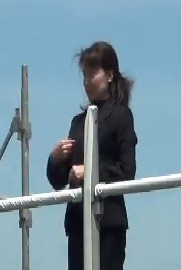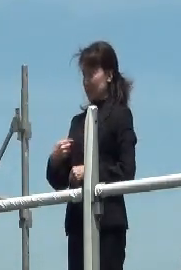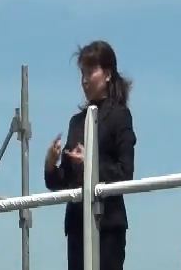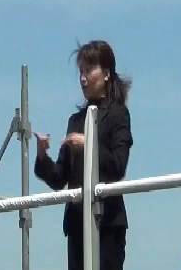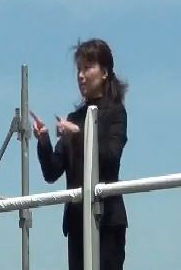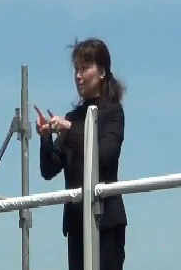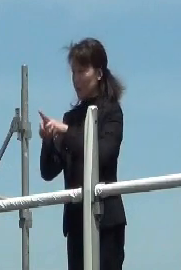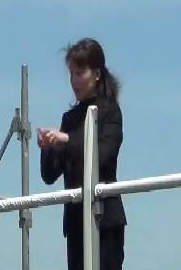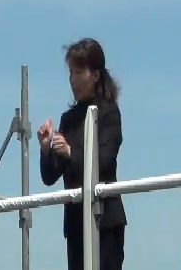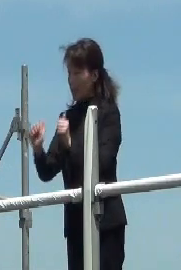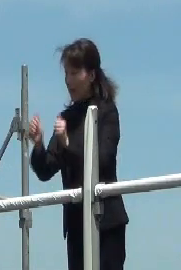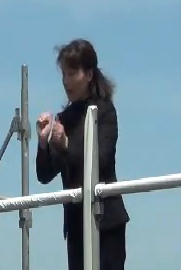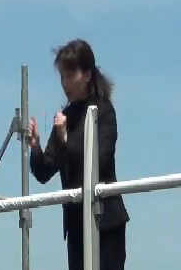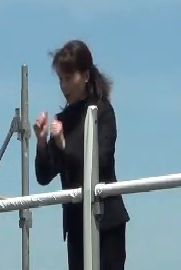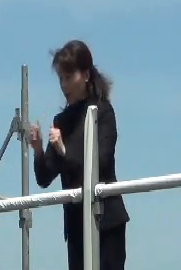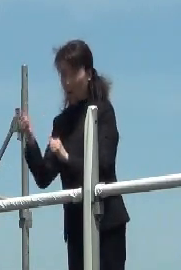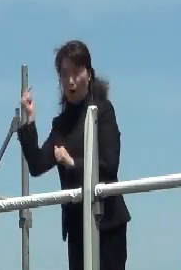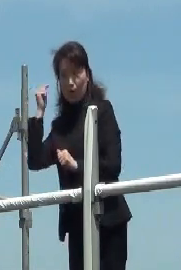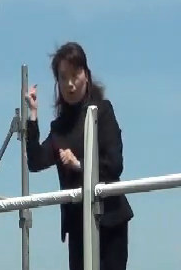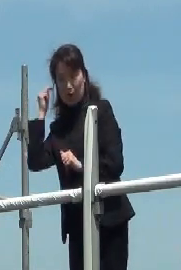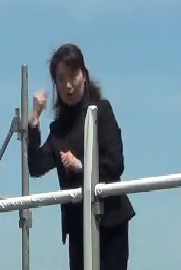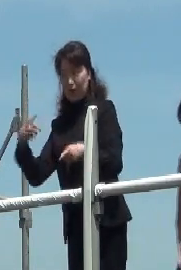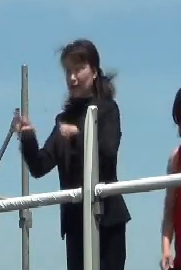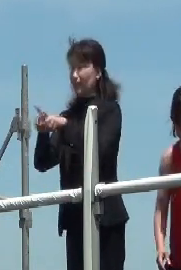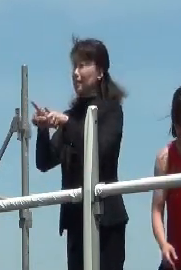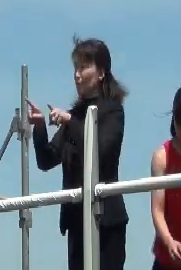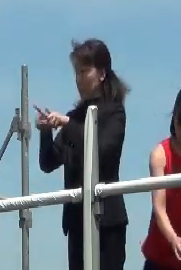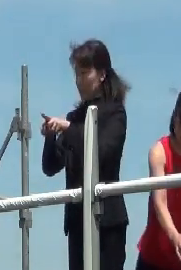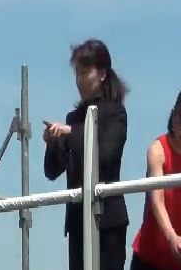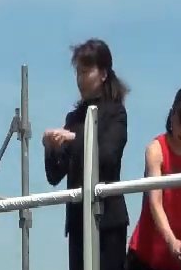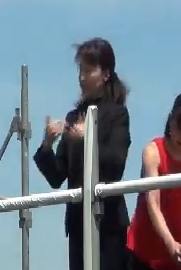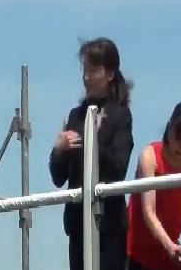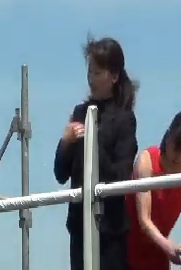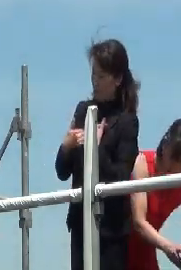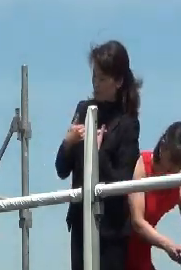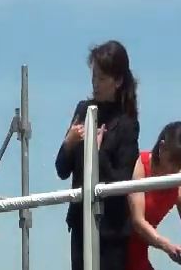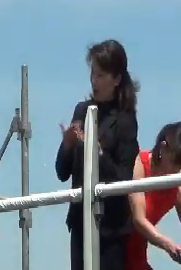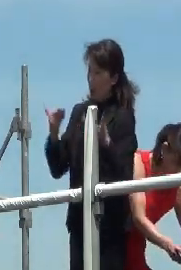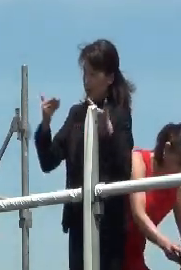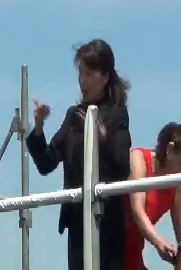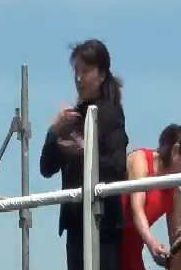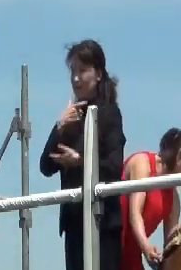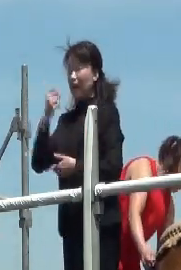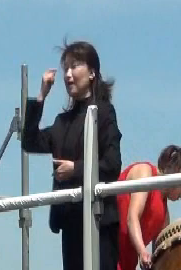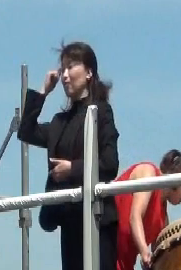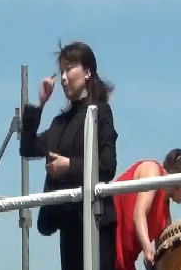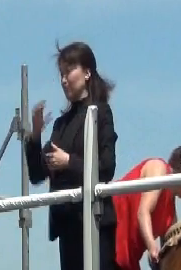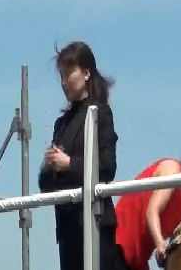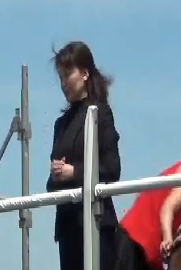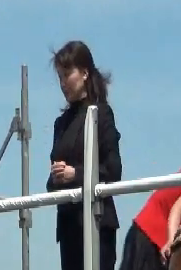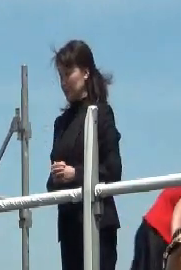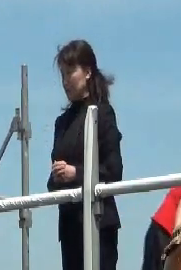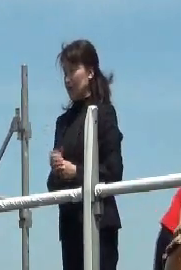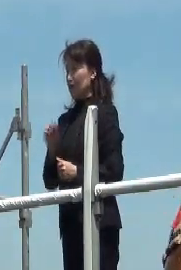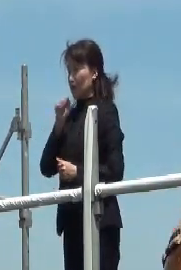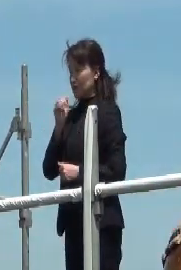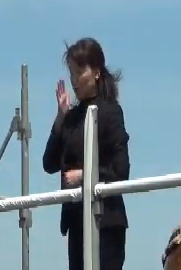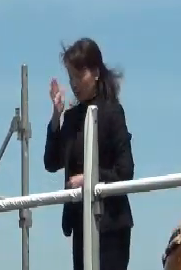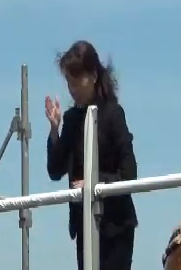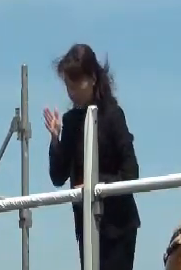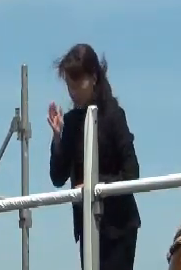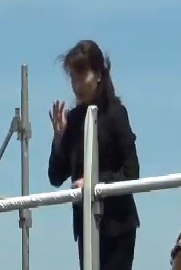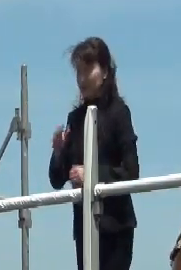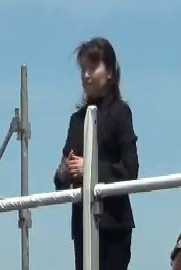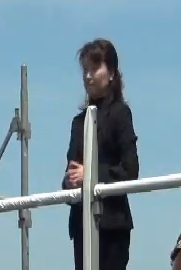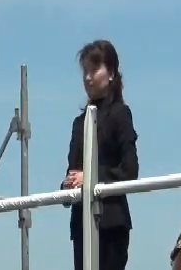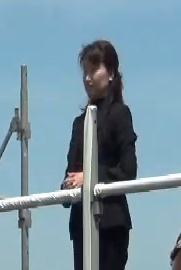で太鼓の音で一緒に楽しく盛り上がっていければと思います。どうぞよろしくお